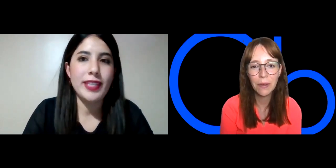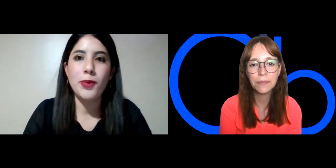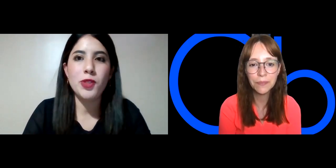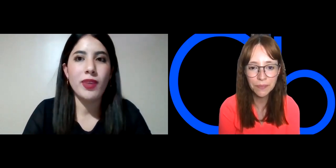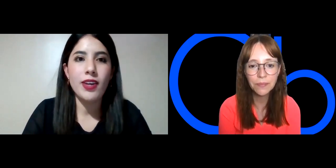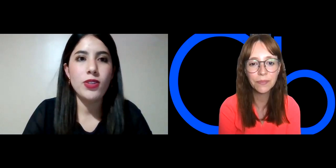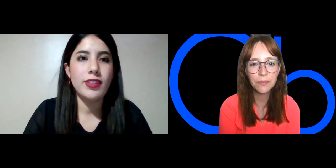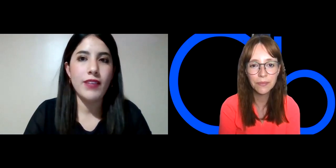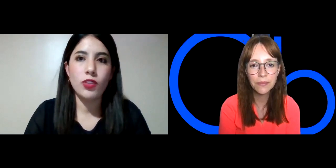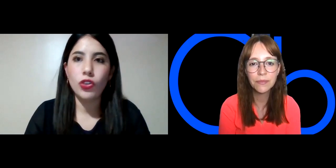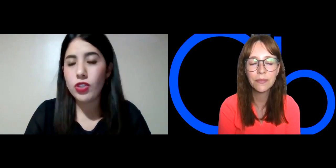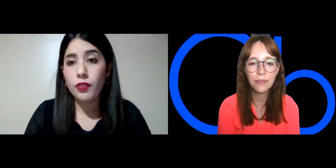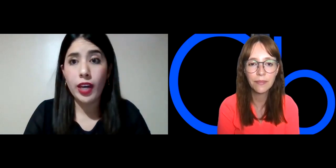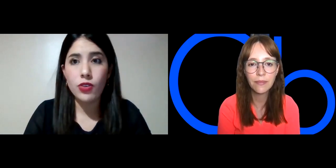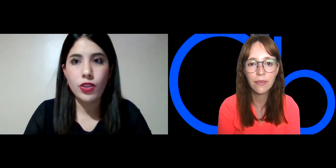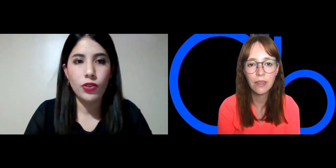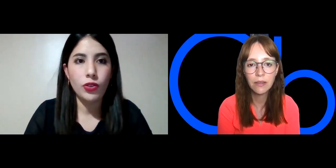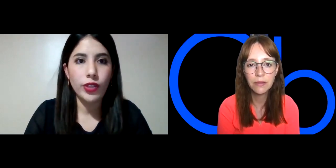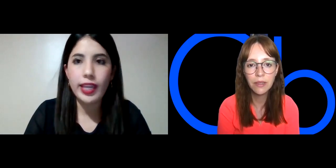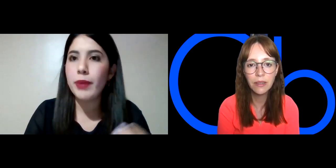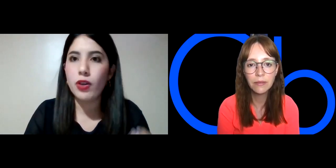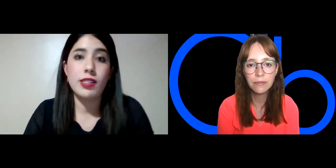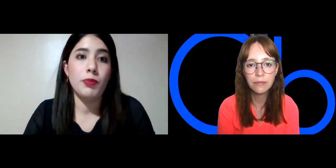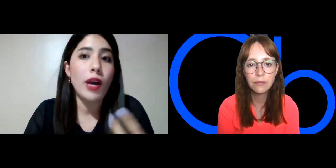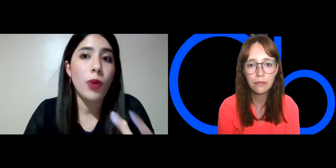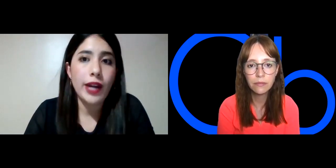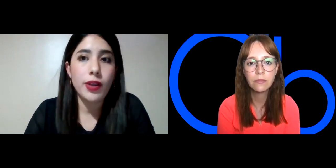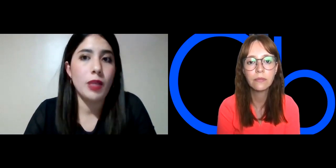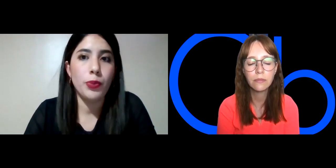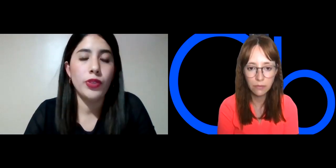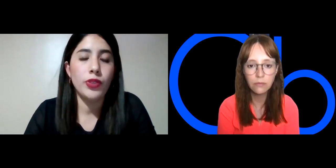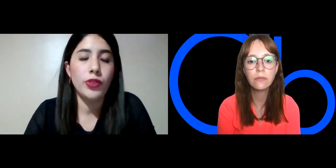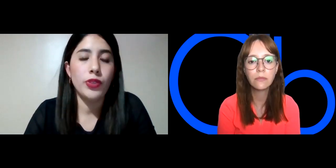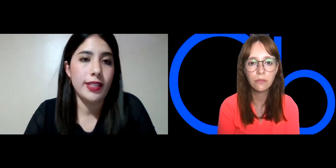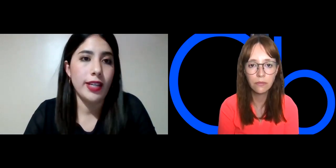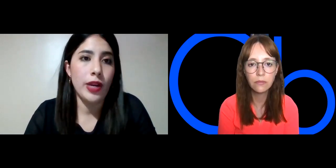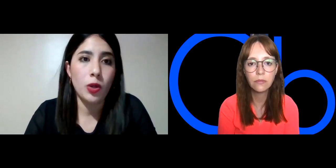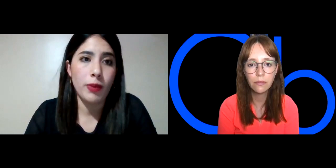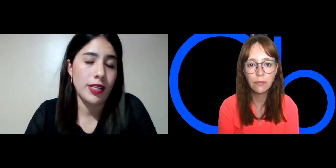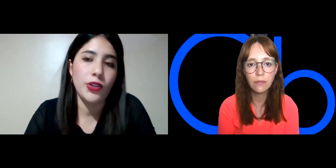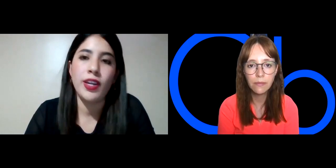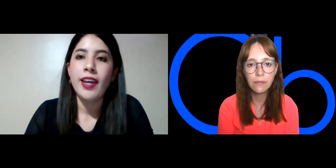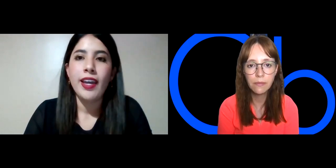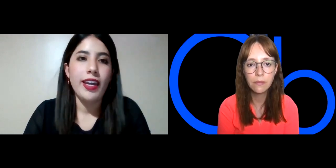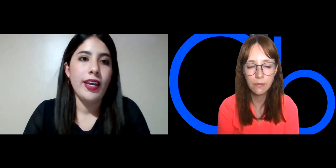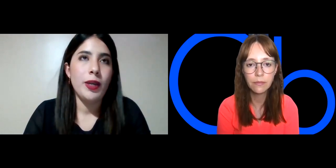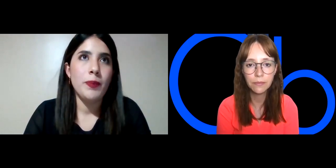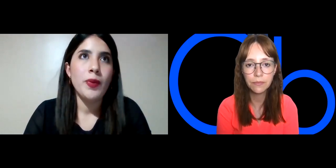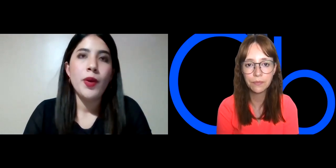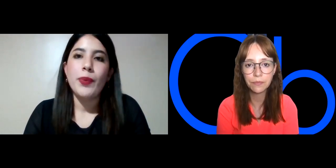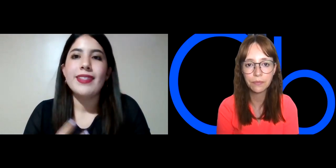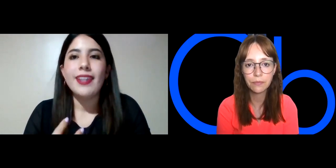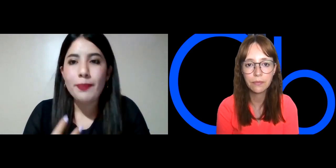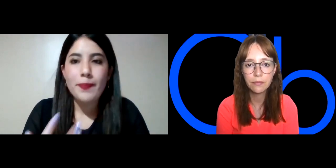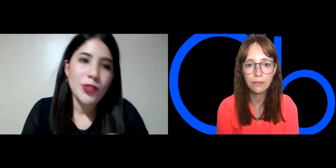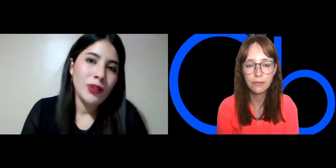pues algunos videos, tal vez no todos enfocados en odontología, pero que es vocabulario que se puede utilizar en una conversación.